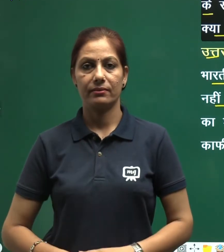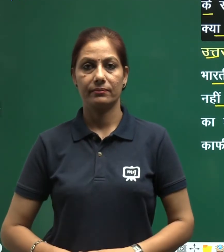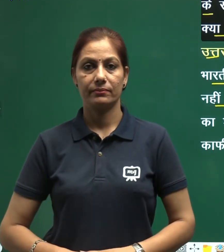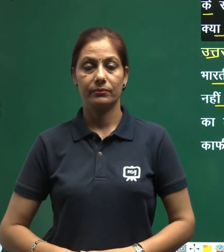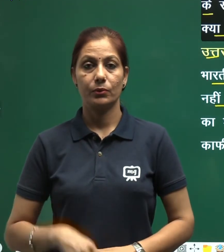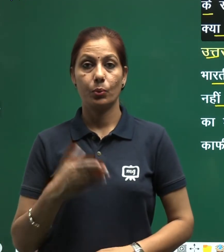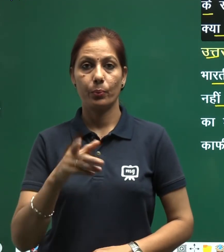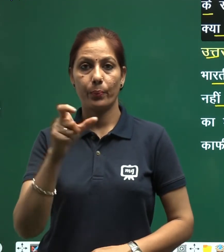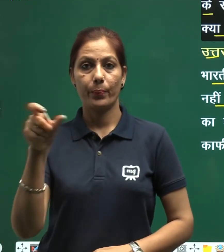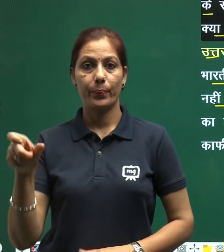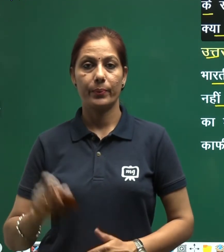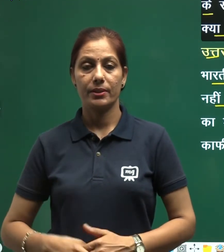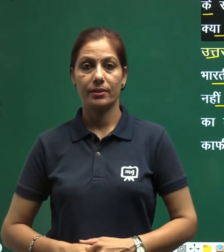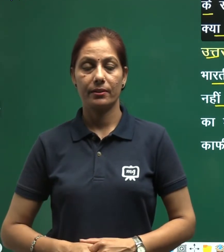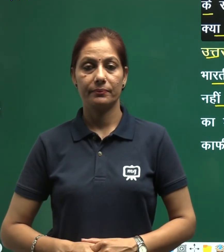उन्होंने